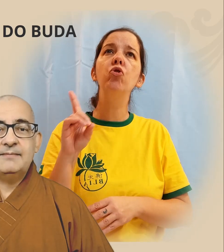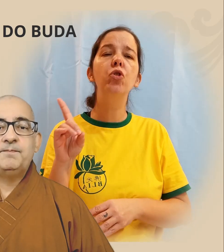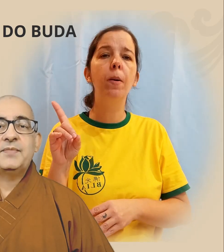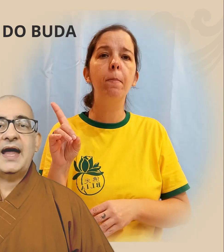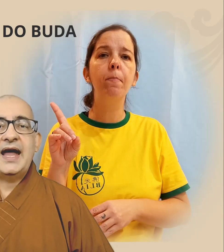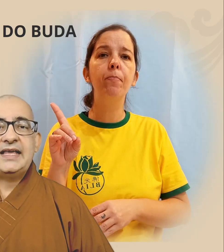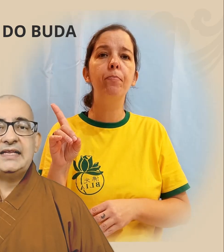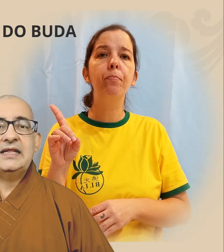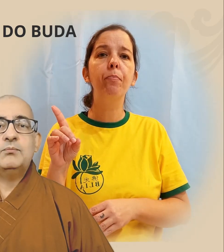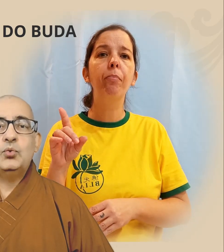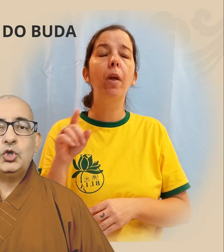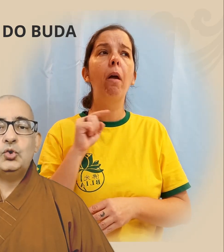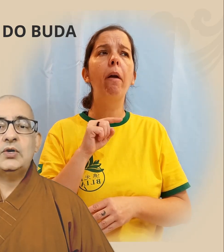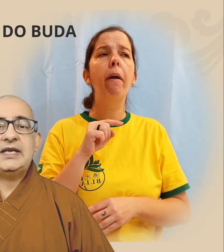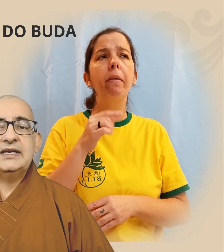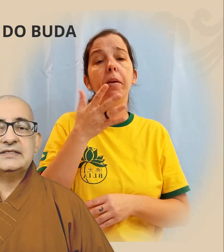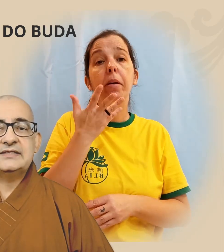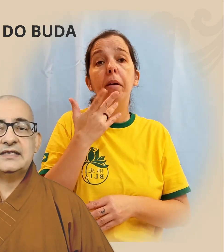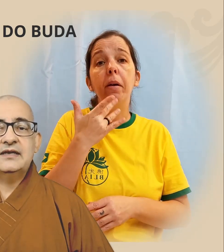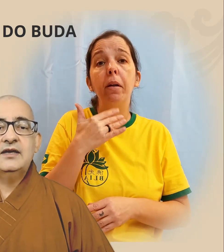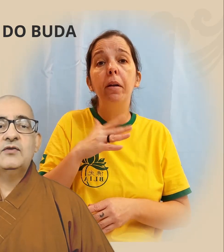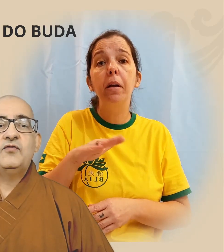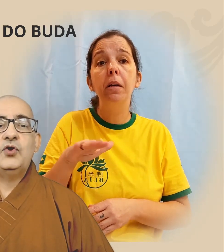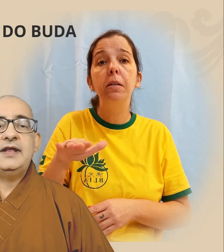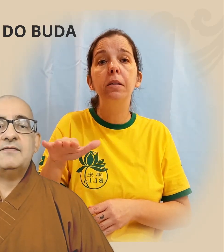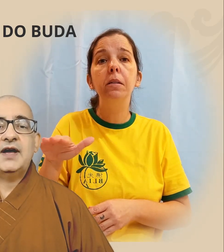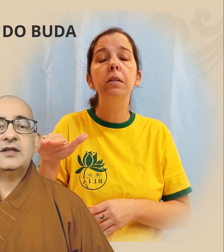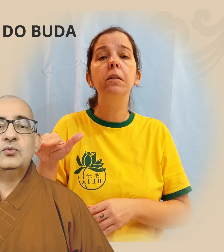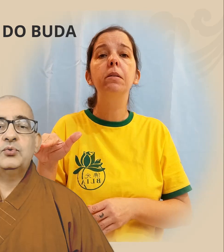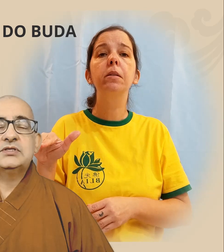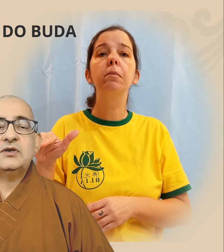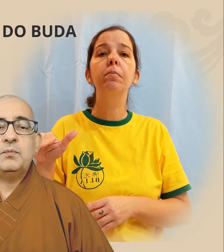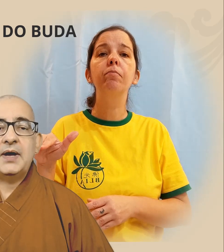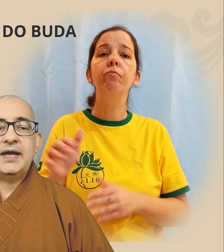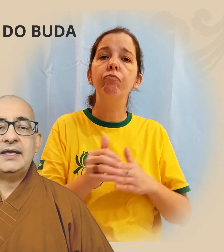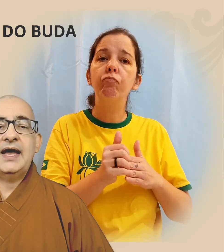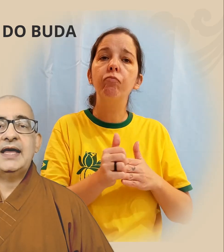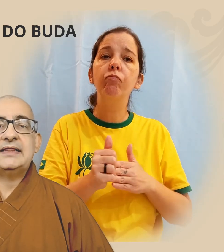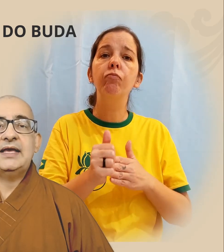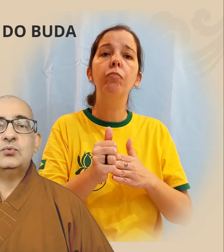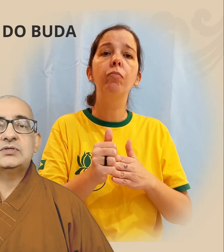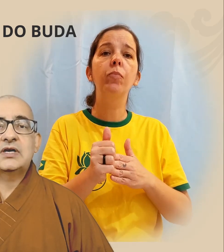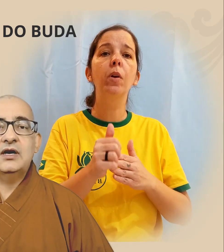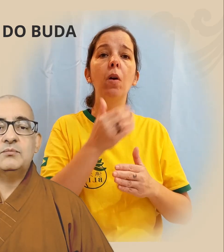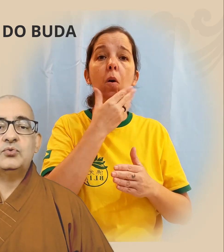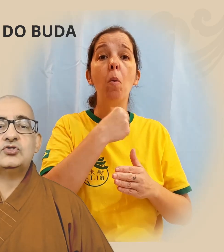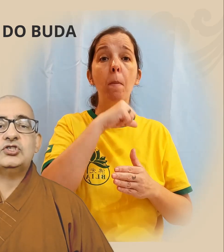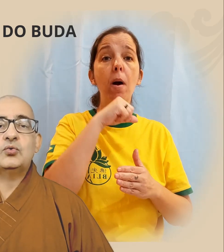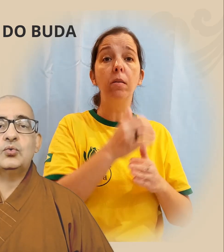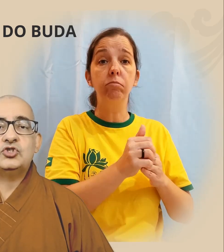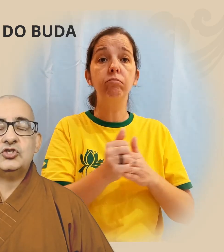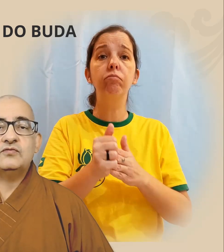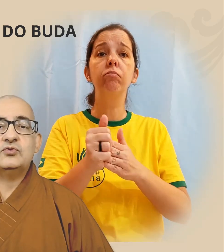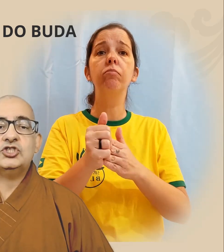ele, ainda muito criança, foi levado por seu pai até os campos